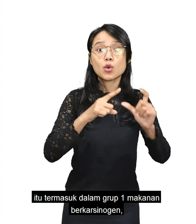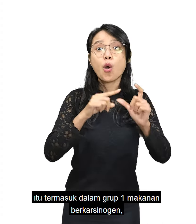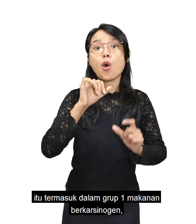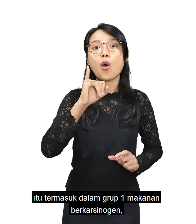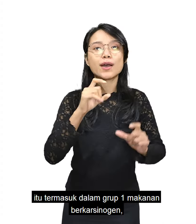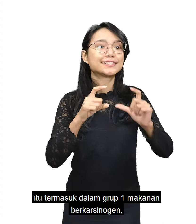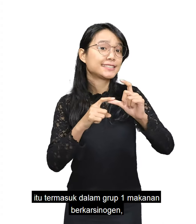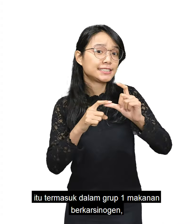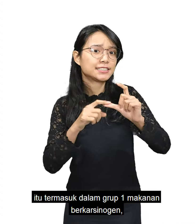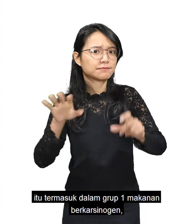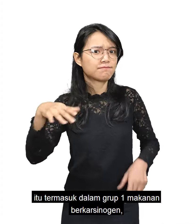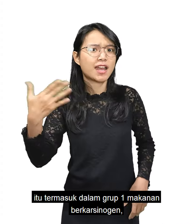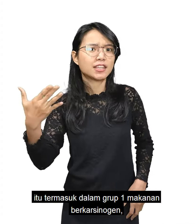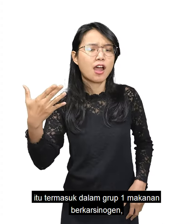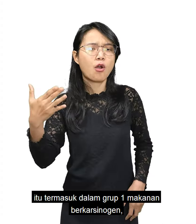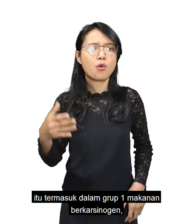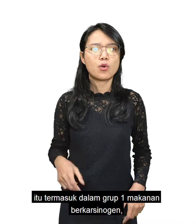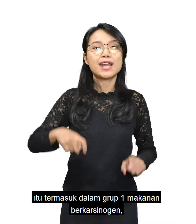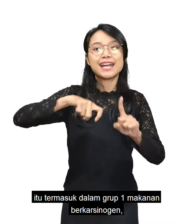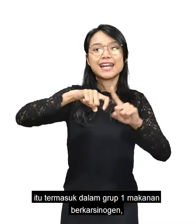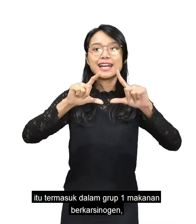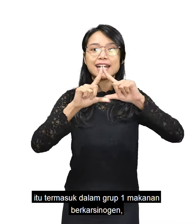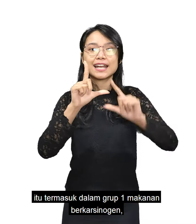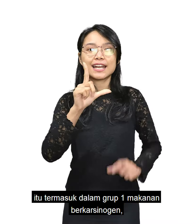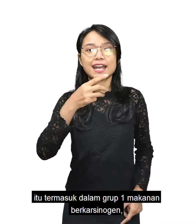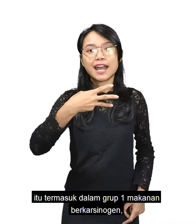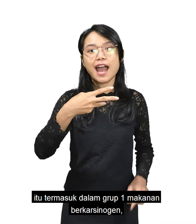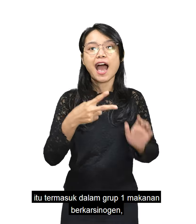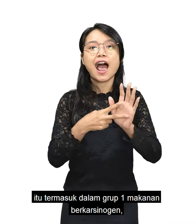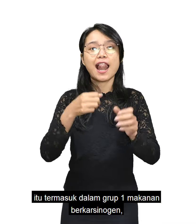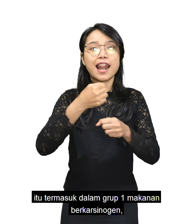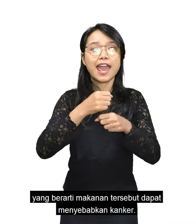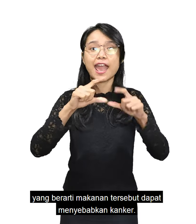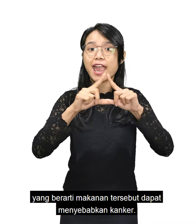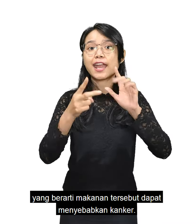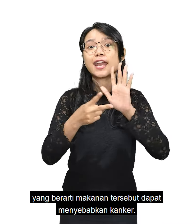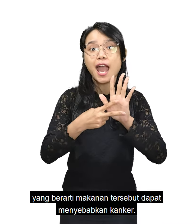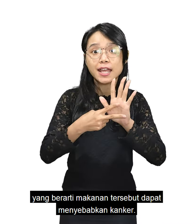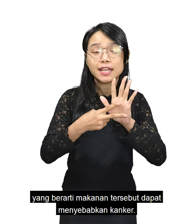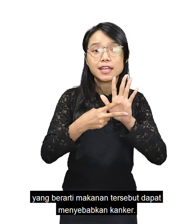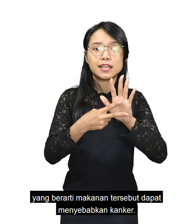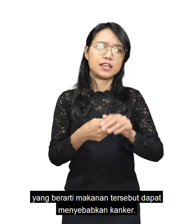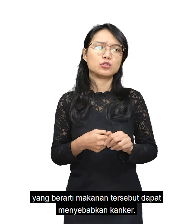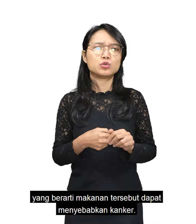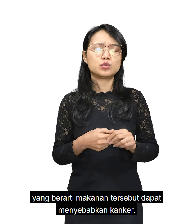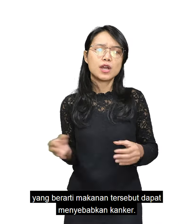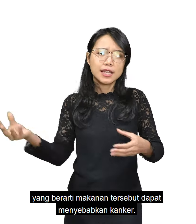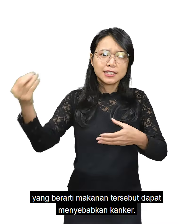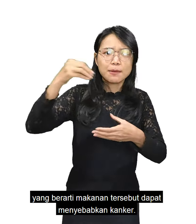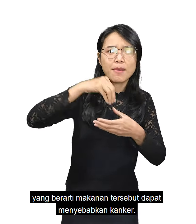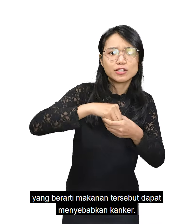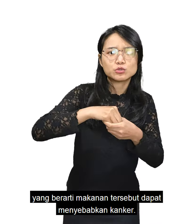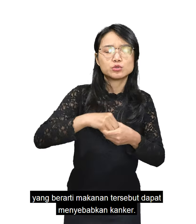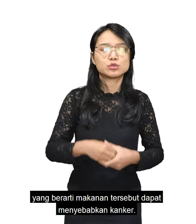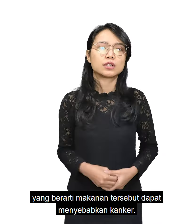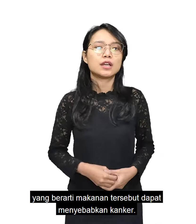dalam grup satu makanan berkarsinogen yang berarti makanan tersebut dapat